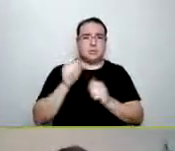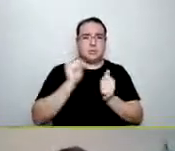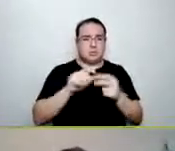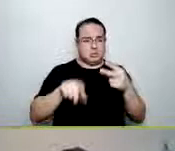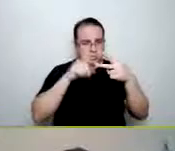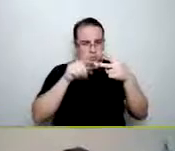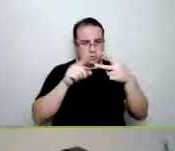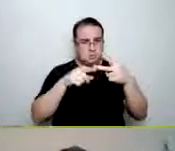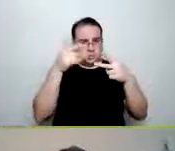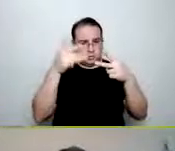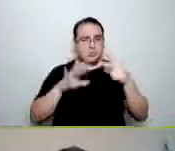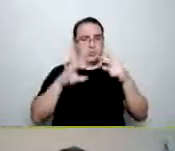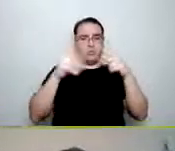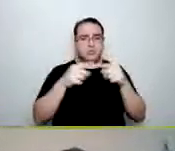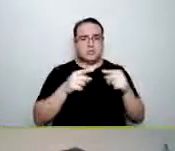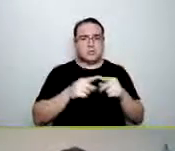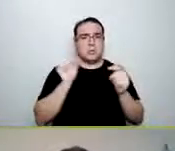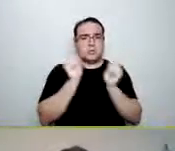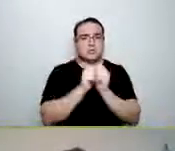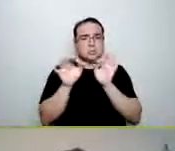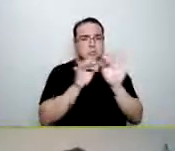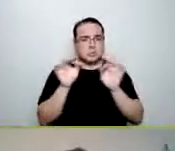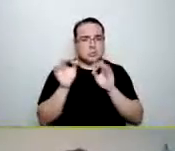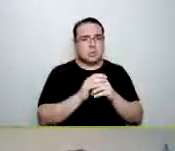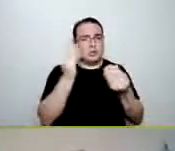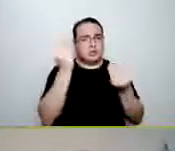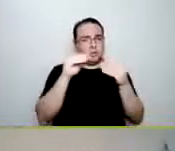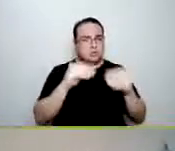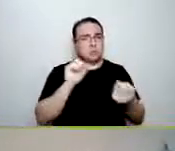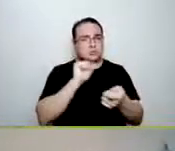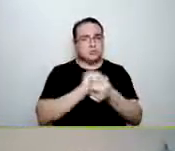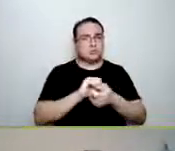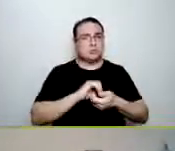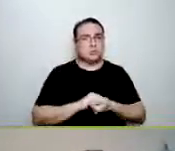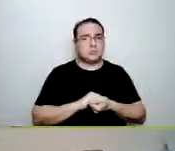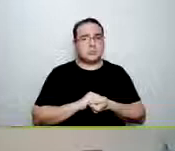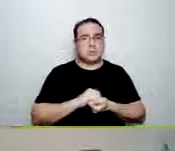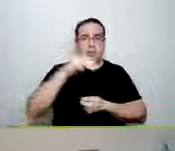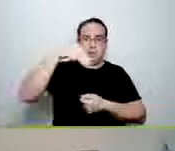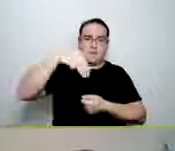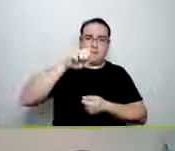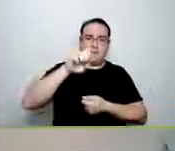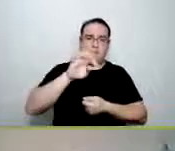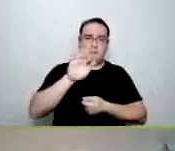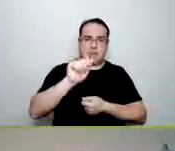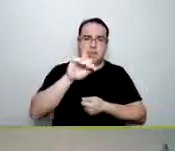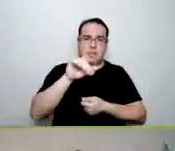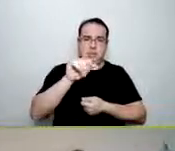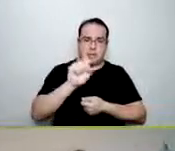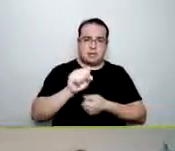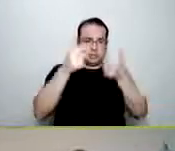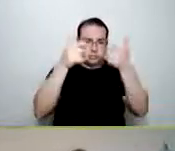secundários. Mas tudo isso tem que estar organizado e catalogizado com metadados, que descrevem